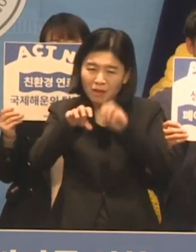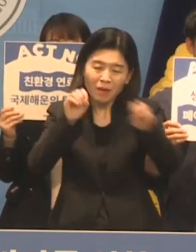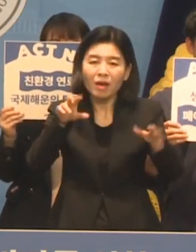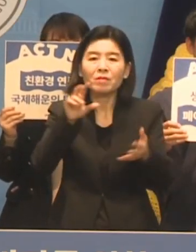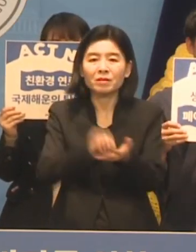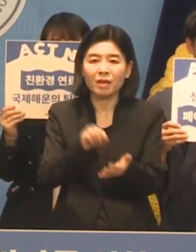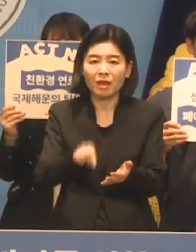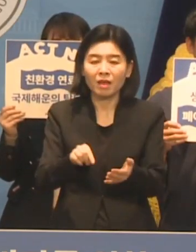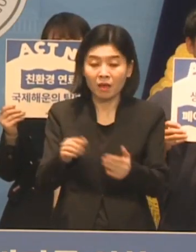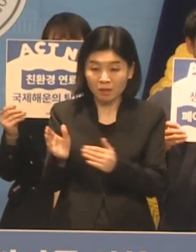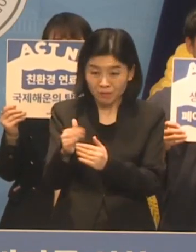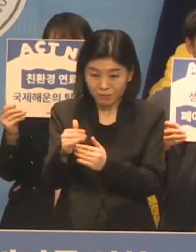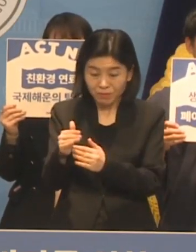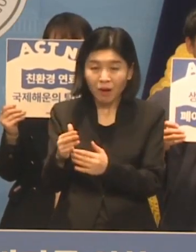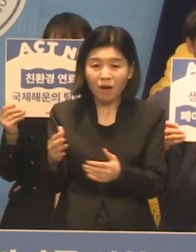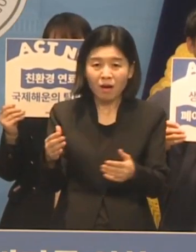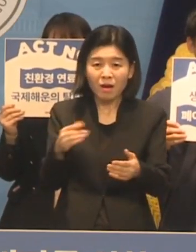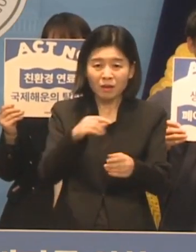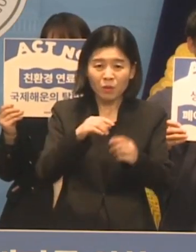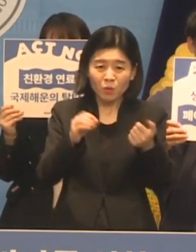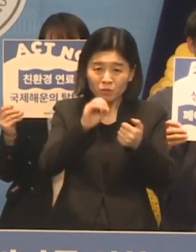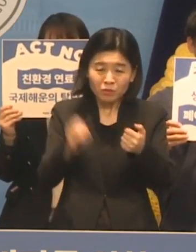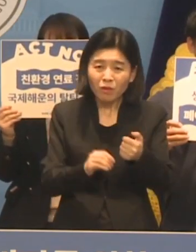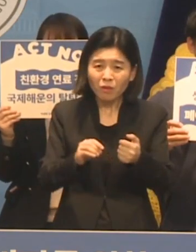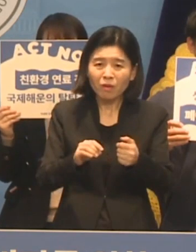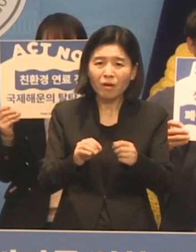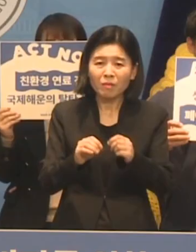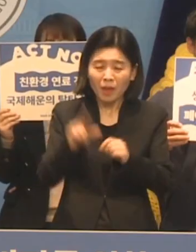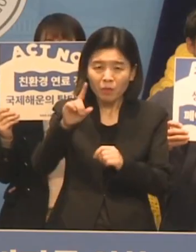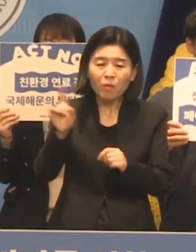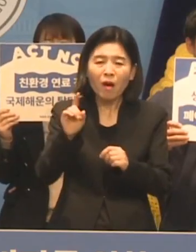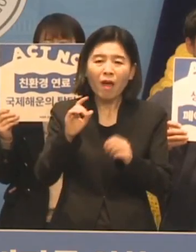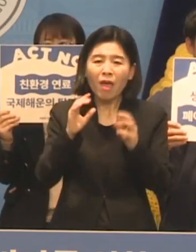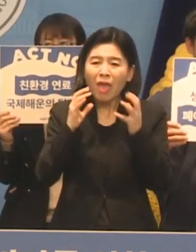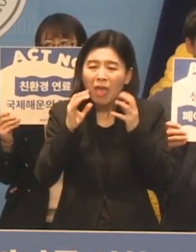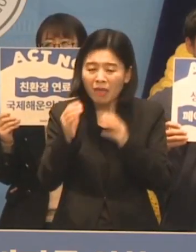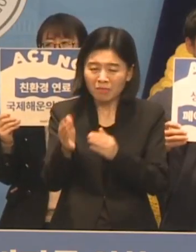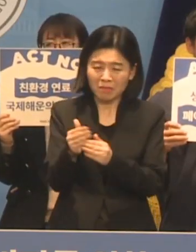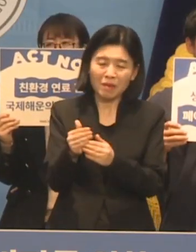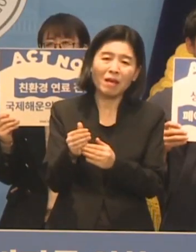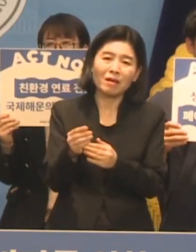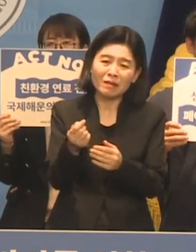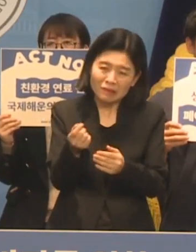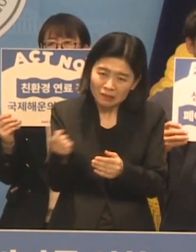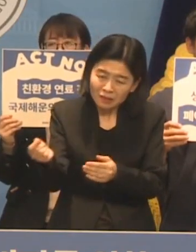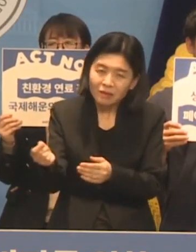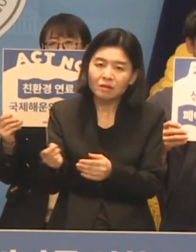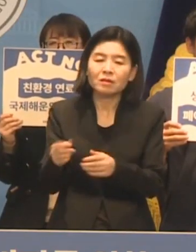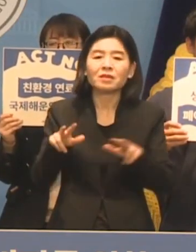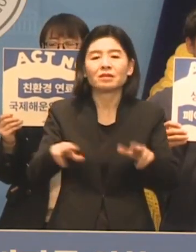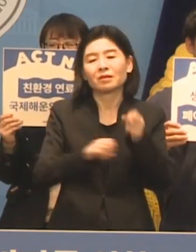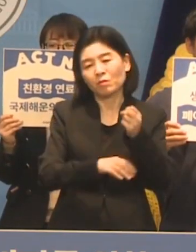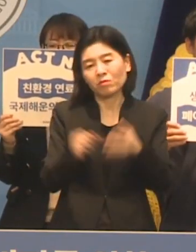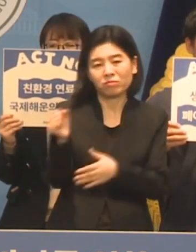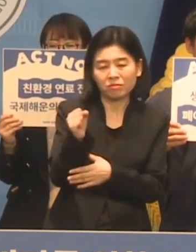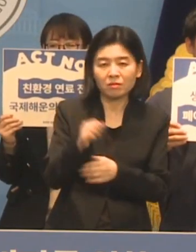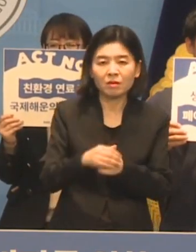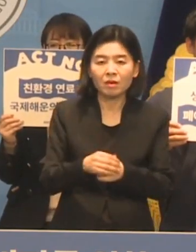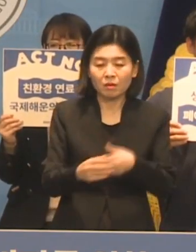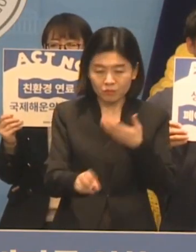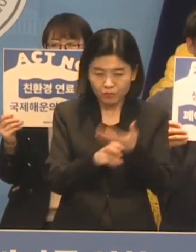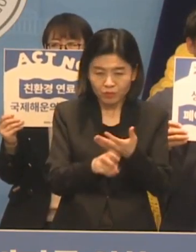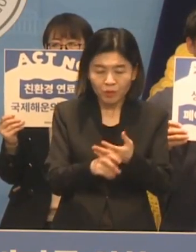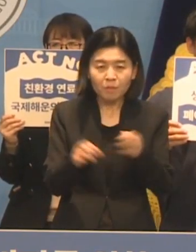잡는 물고기의 절반은 어린 물고기가 잡히고 있어 해양 생태계의 근간이 흔들리고 있습니다. 불법 어업을 근절하기